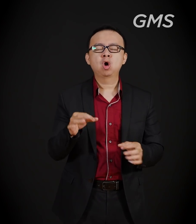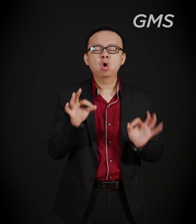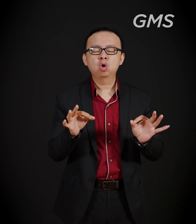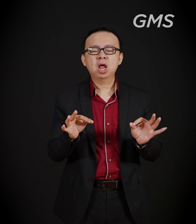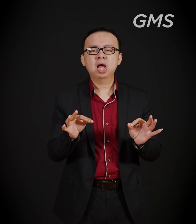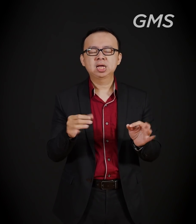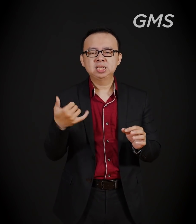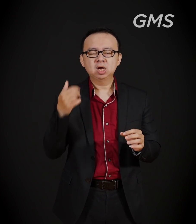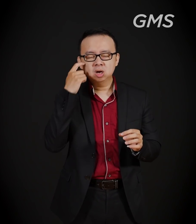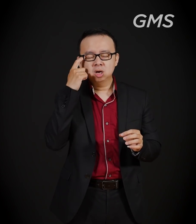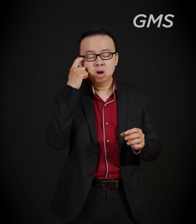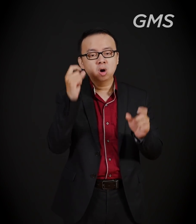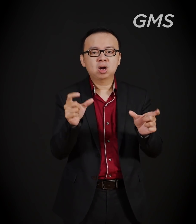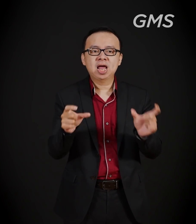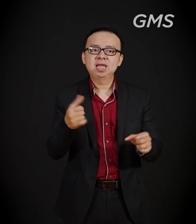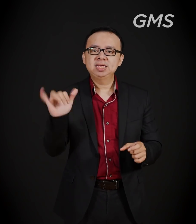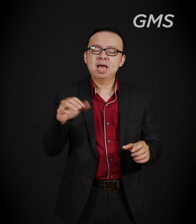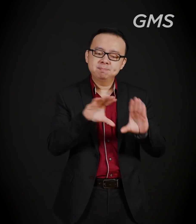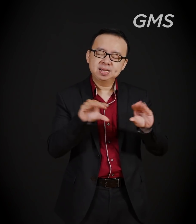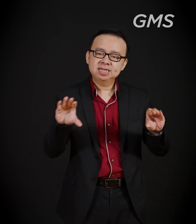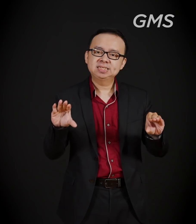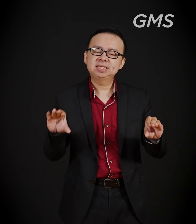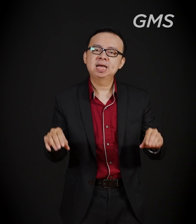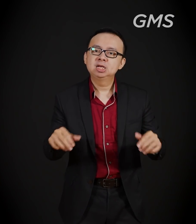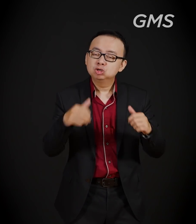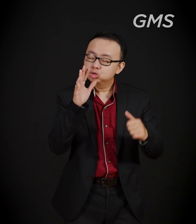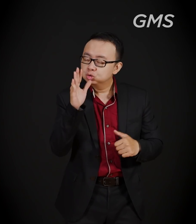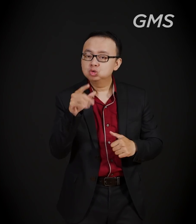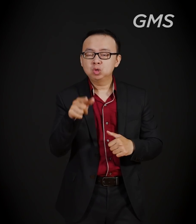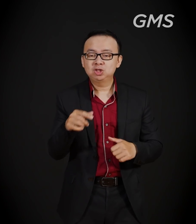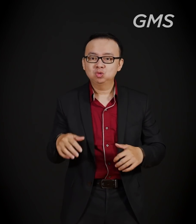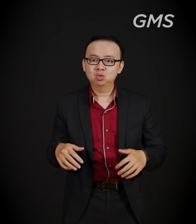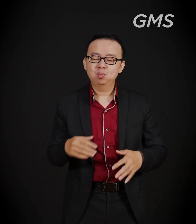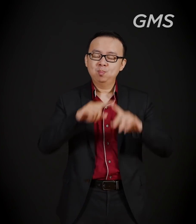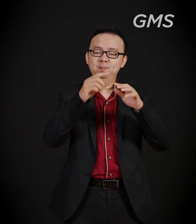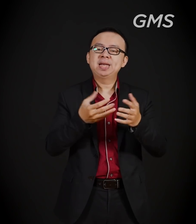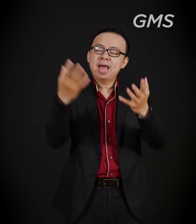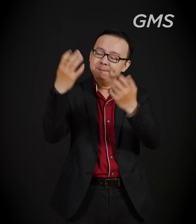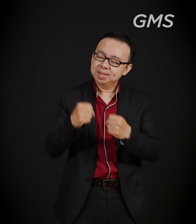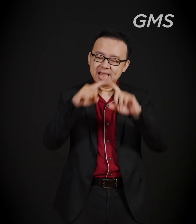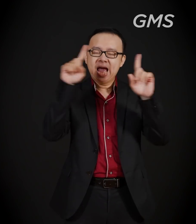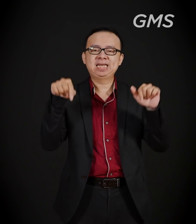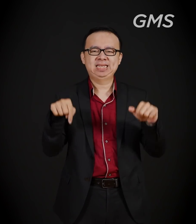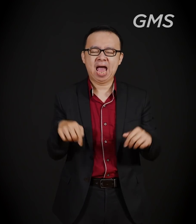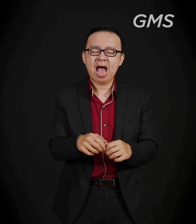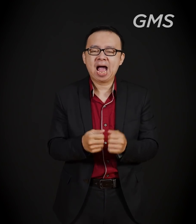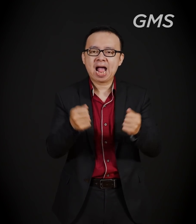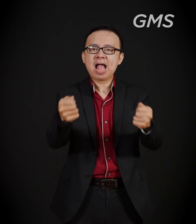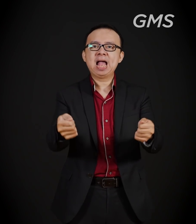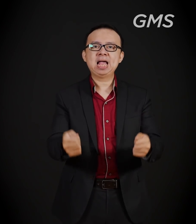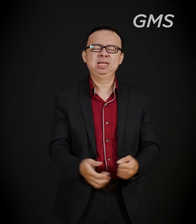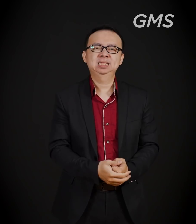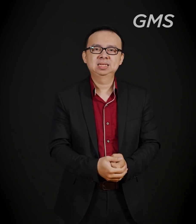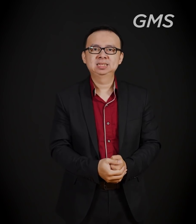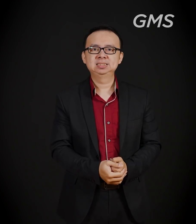mata akan menuai dengan sorak-sorai. Yang setuju sama saya katakan amin. Yang ketiga, karena pekabaran Injil